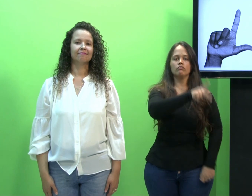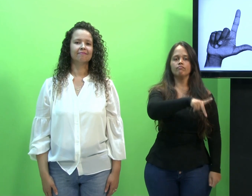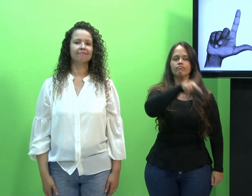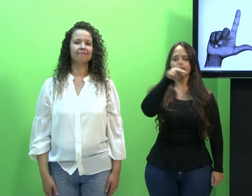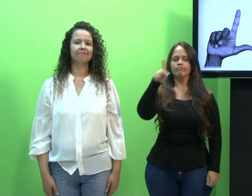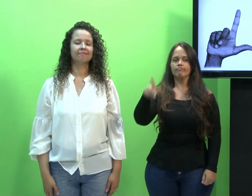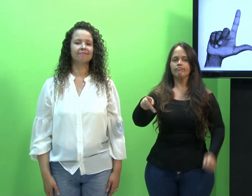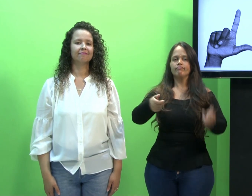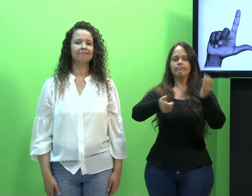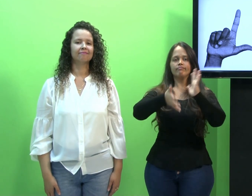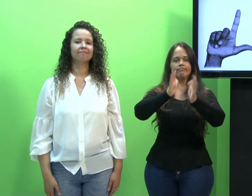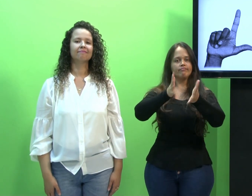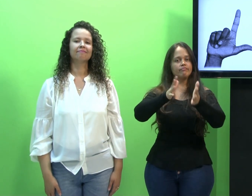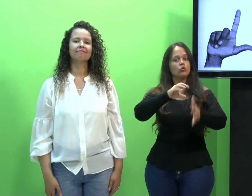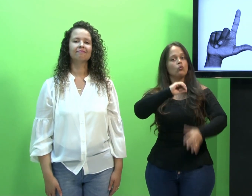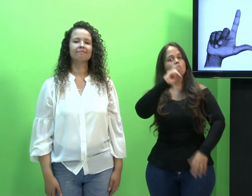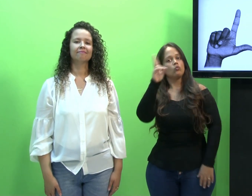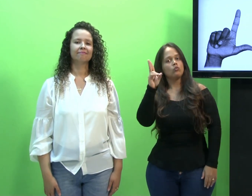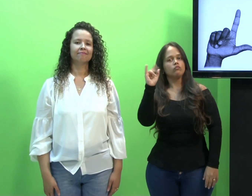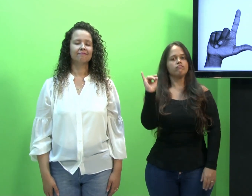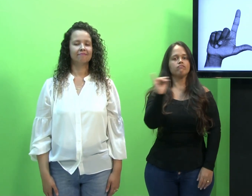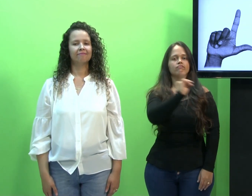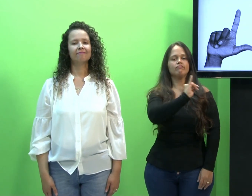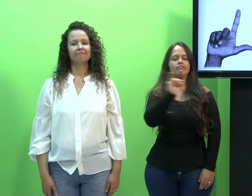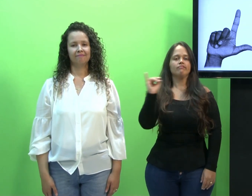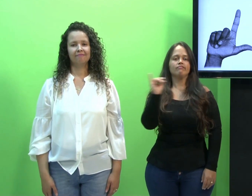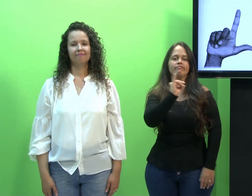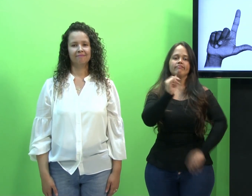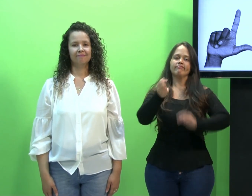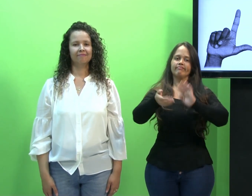professor de Libras ou instrutor de Libras,